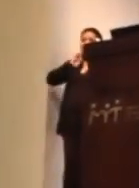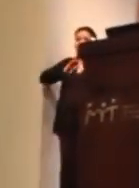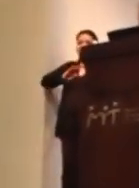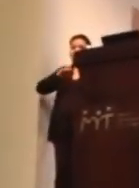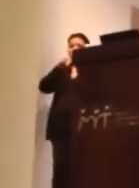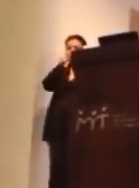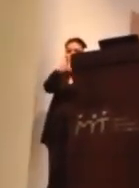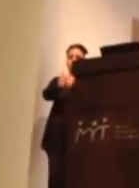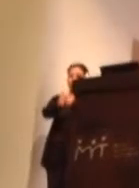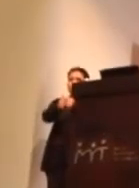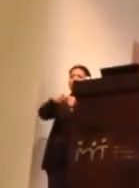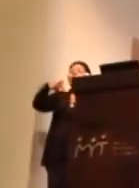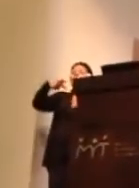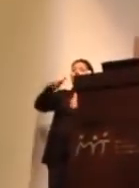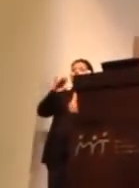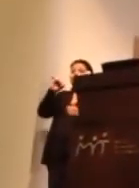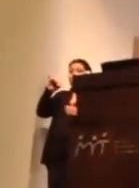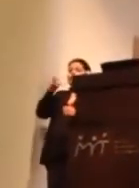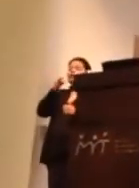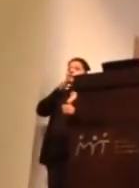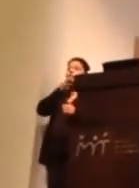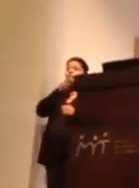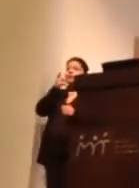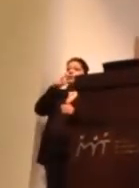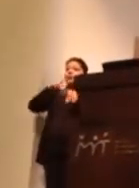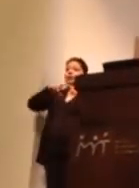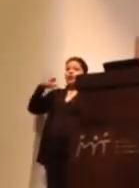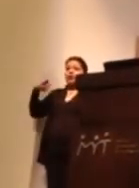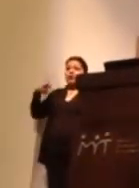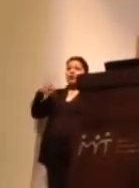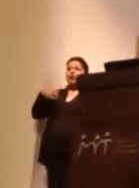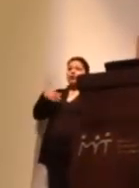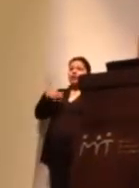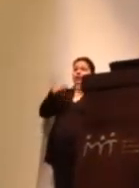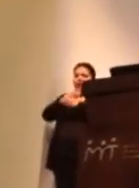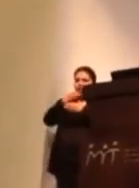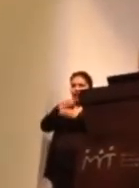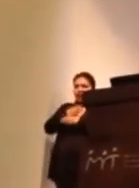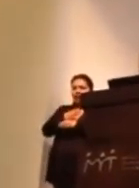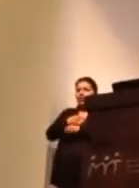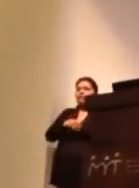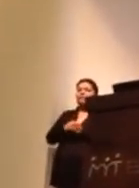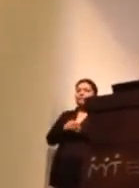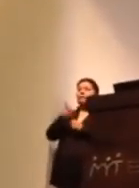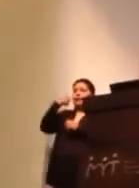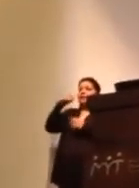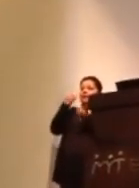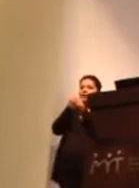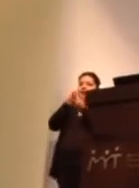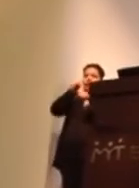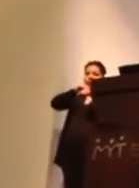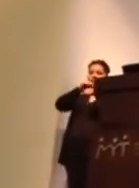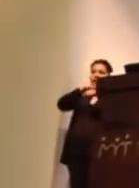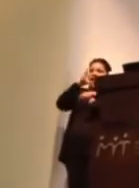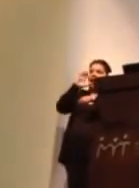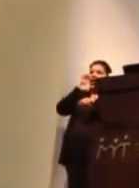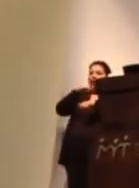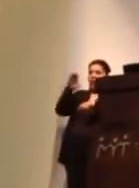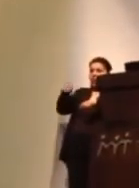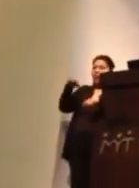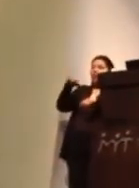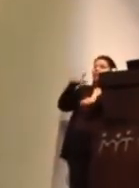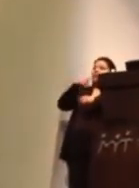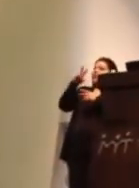Sin embargo, sí se ha visto que hay una correlación entre la teína y la cafeína para la hiperactividad. La Coca-Cola, por eso